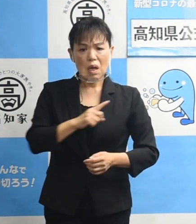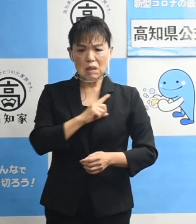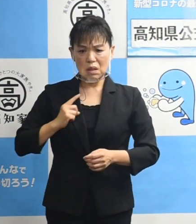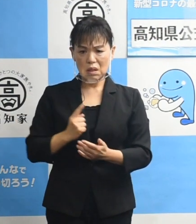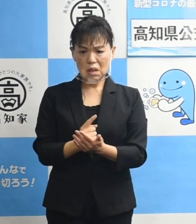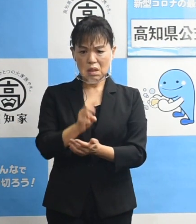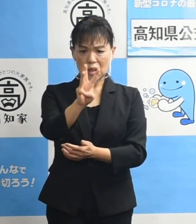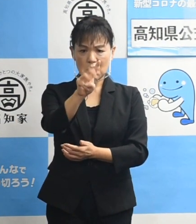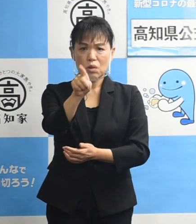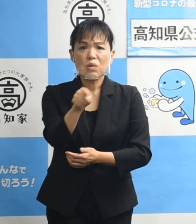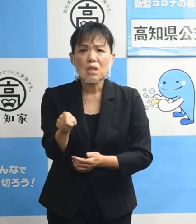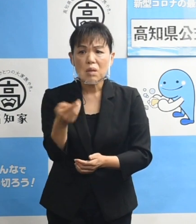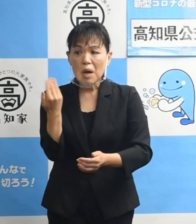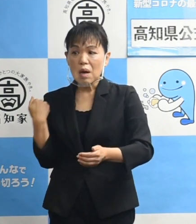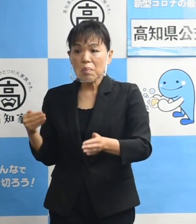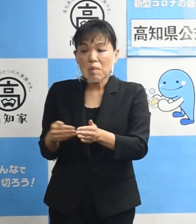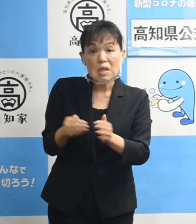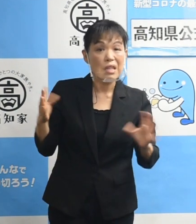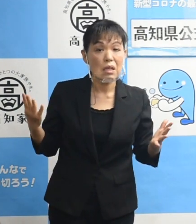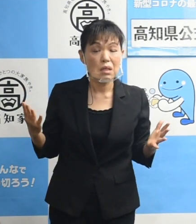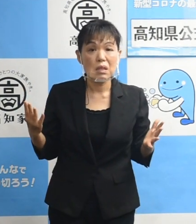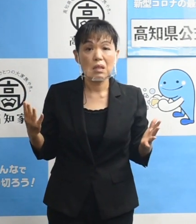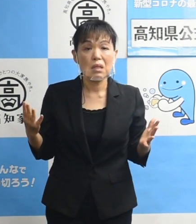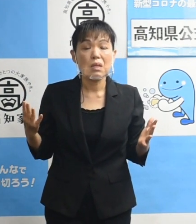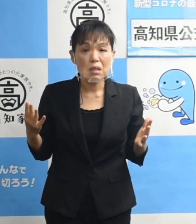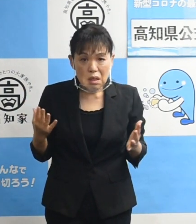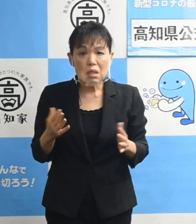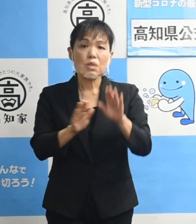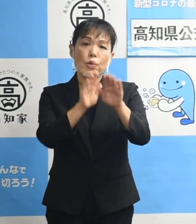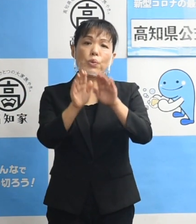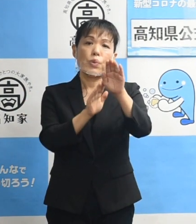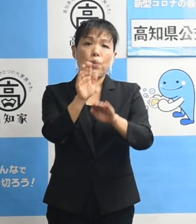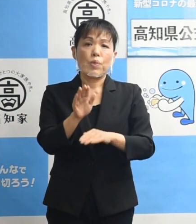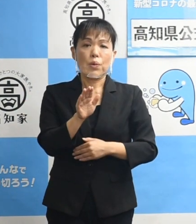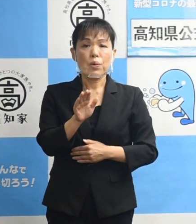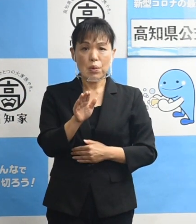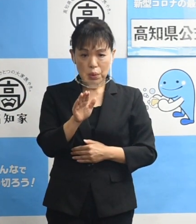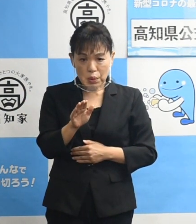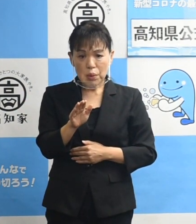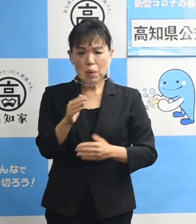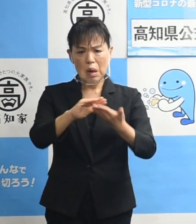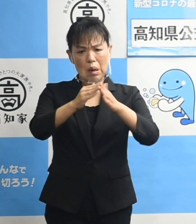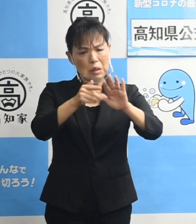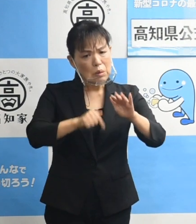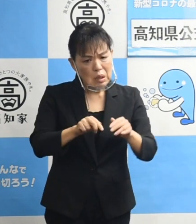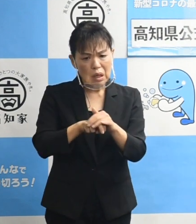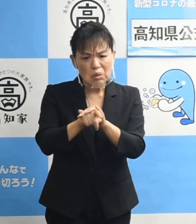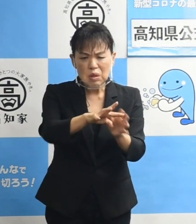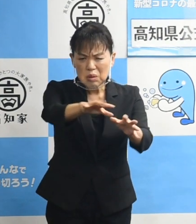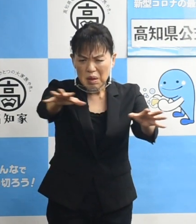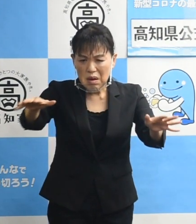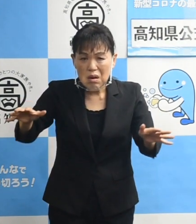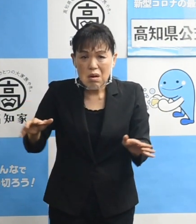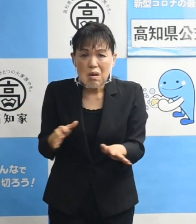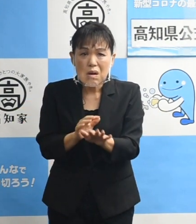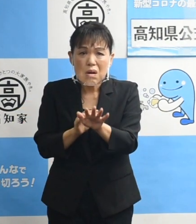30人、かつてないいわば異次元の感染拡大、市中の蔓延が相当進んでいるというふうに